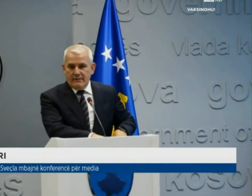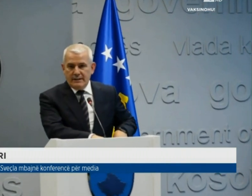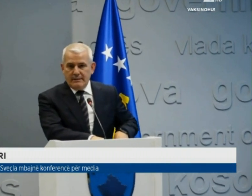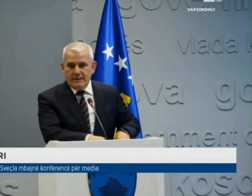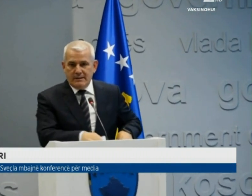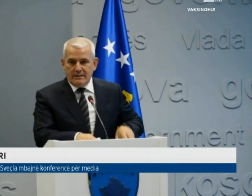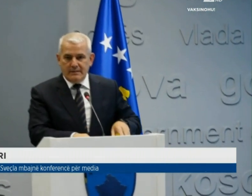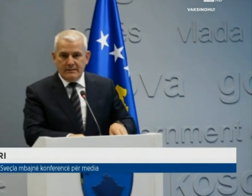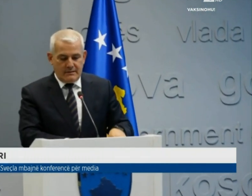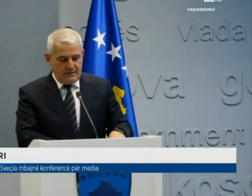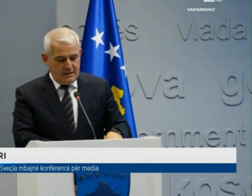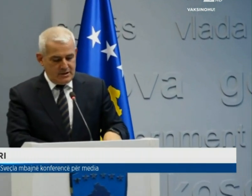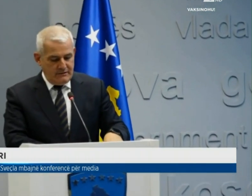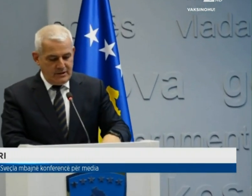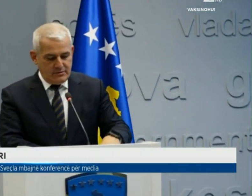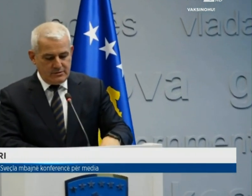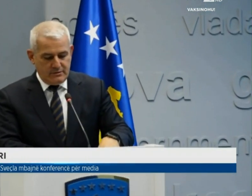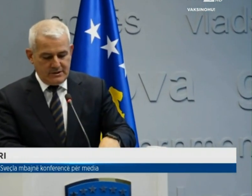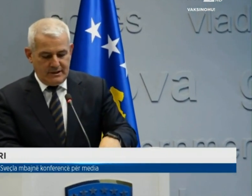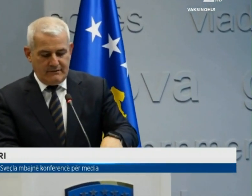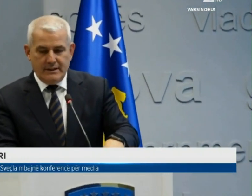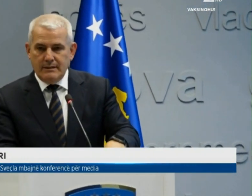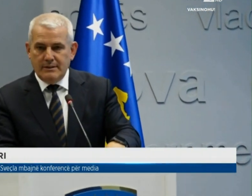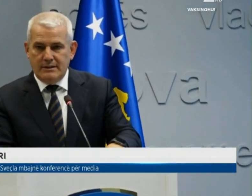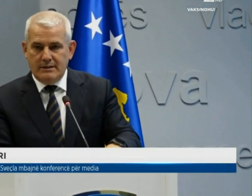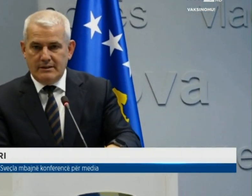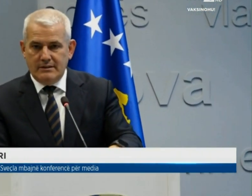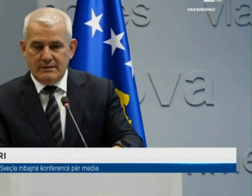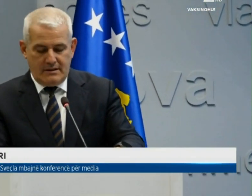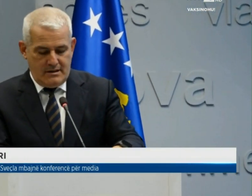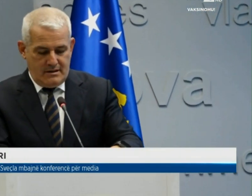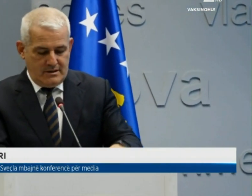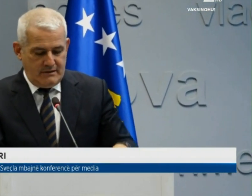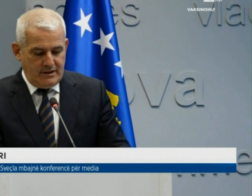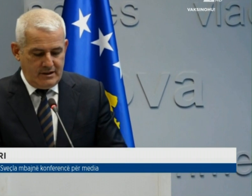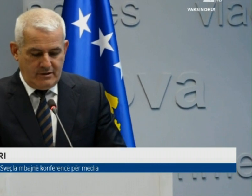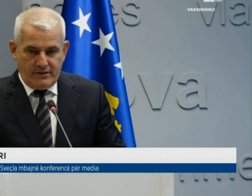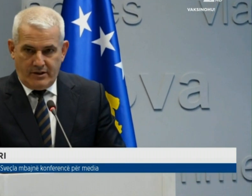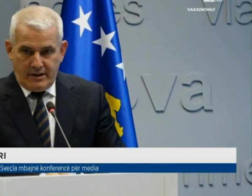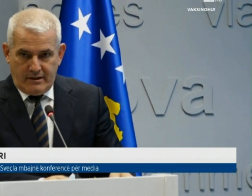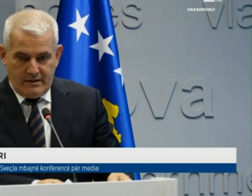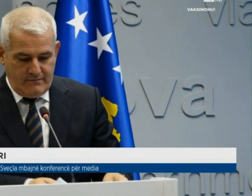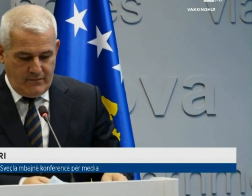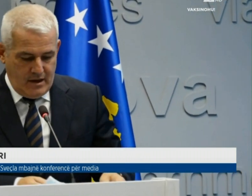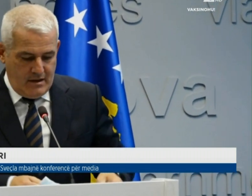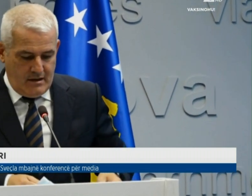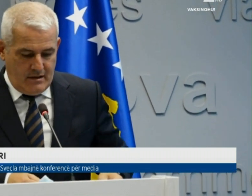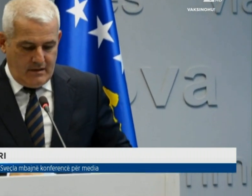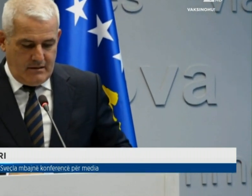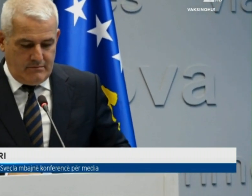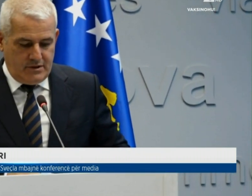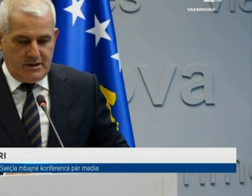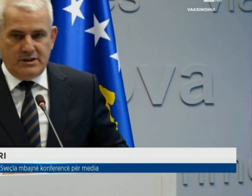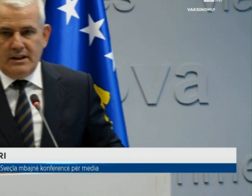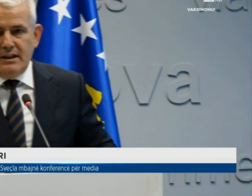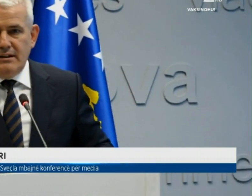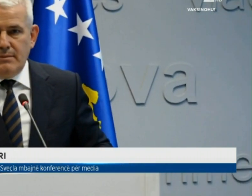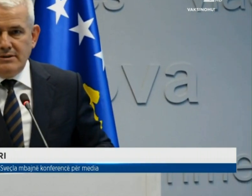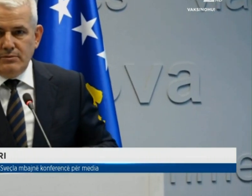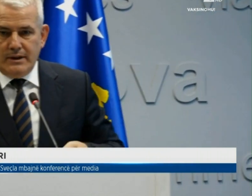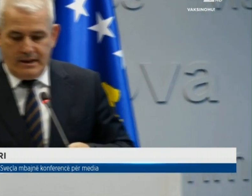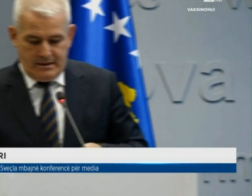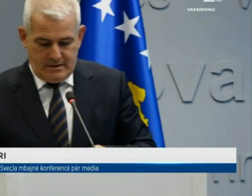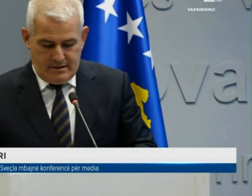Gjitha vendimet qeverisë Kosovës janë vendimet të një qeverie sovrane. Të gjitha